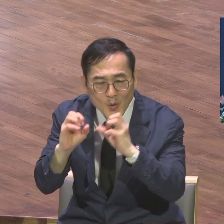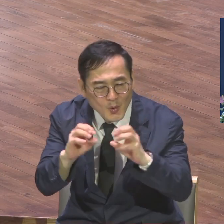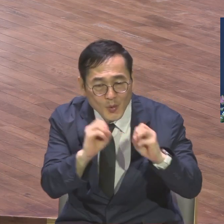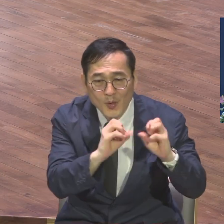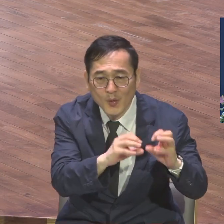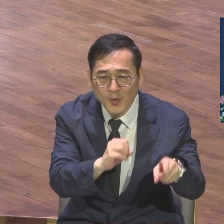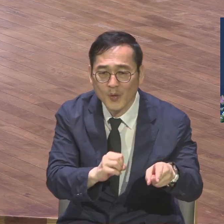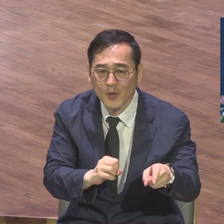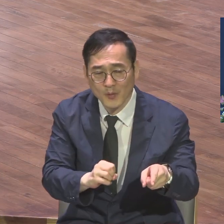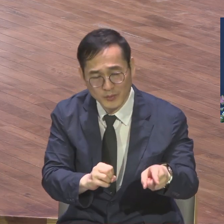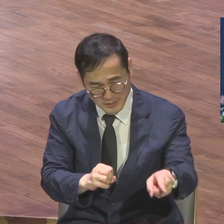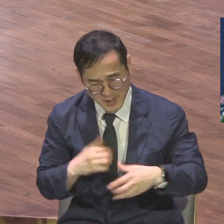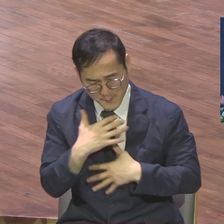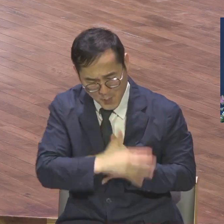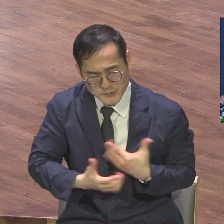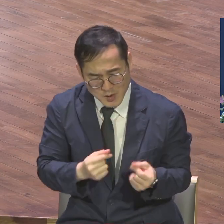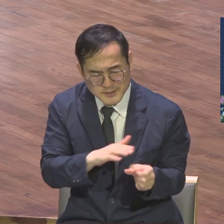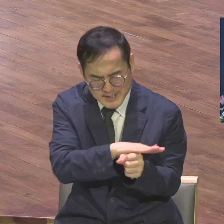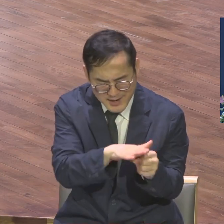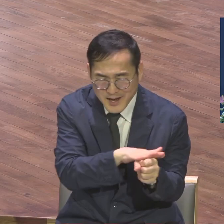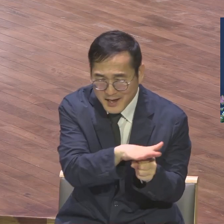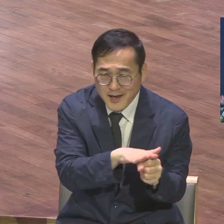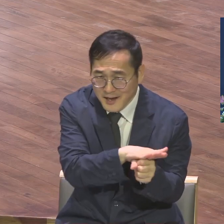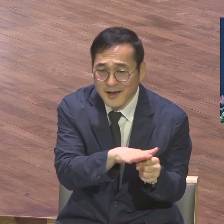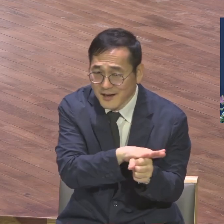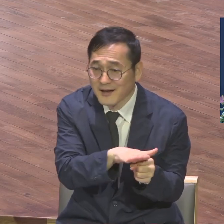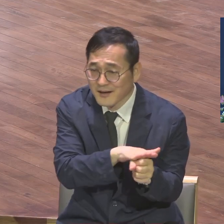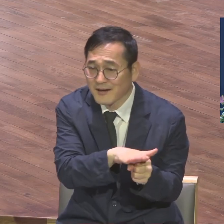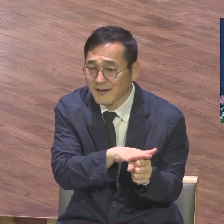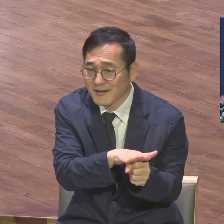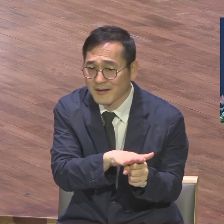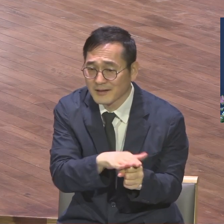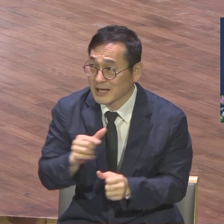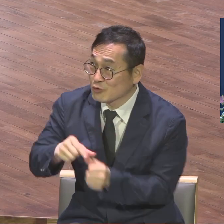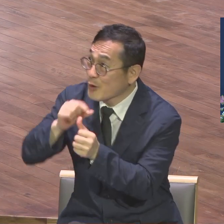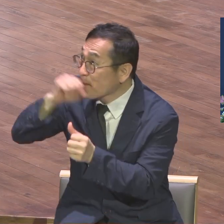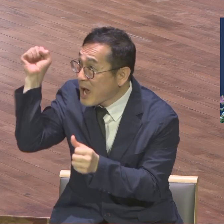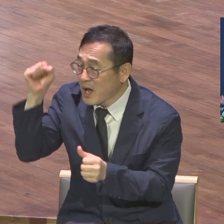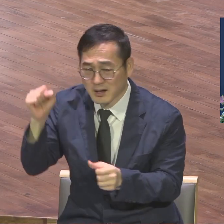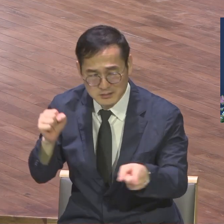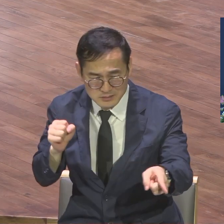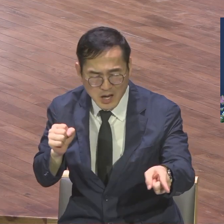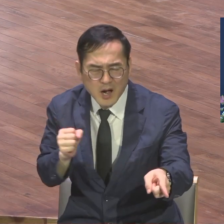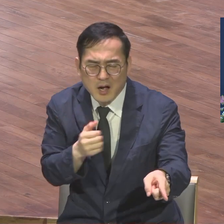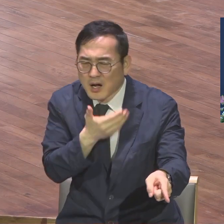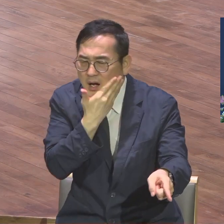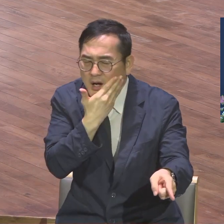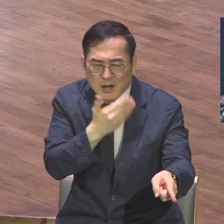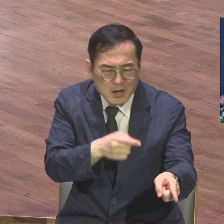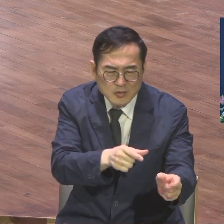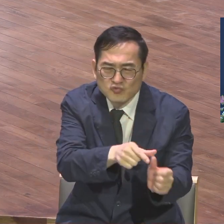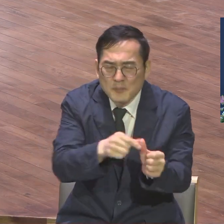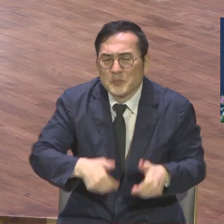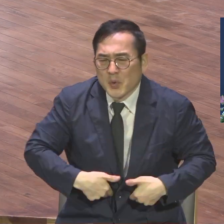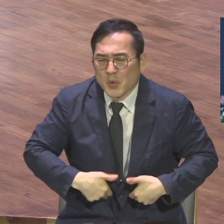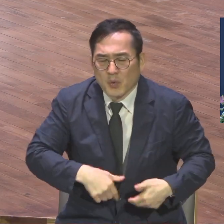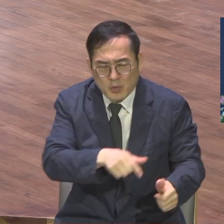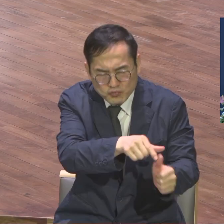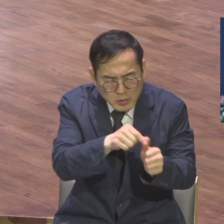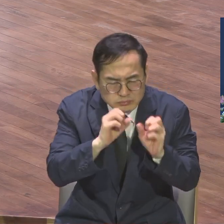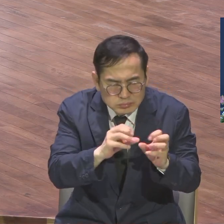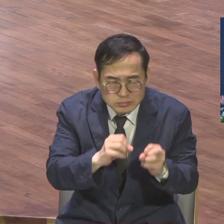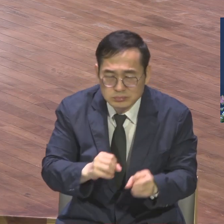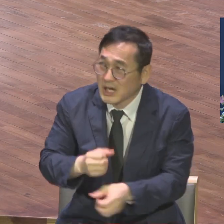뭐요? 내 몸과 같이 사랑하라 그 말이에요. 내가 구원받았으니 그 형제도 구원받아야지. 내가 용서받았으니 그